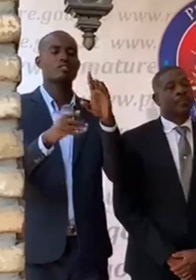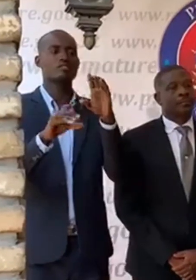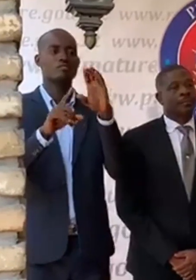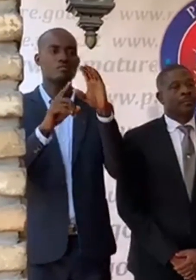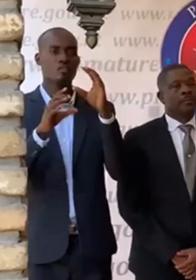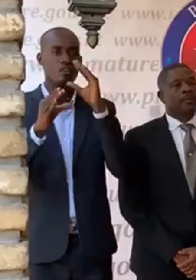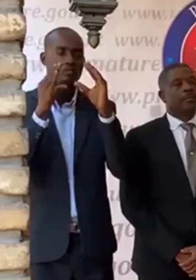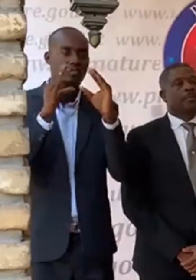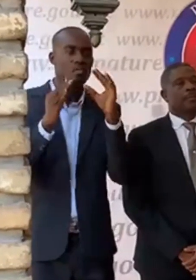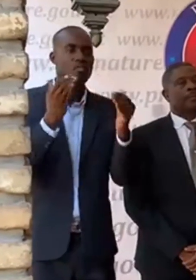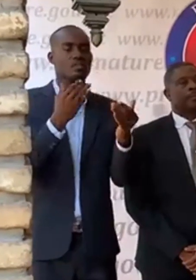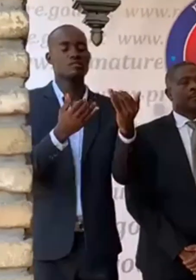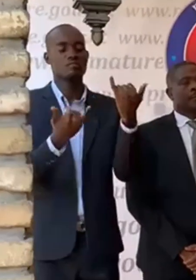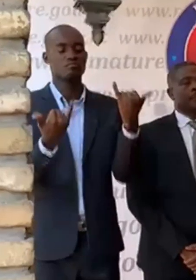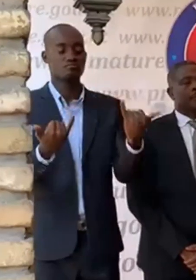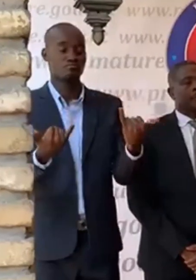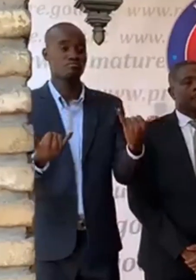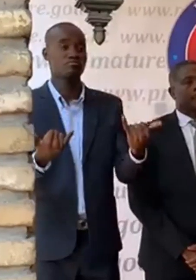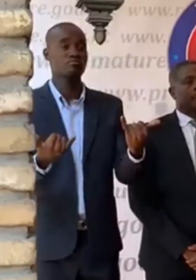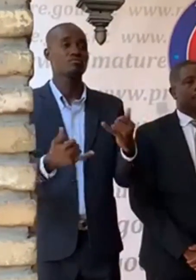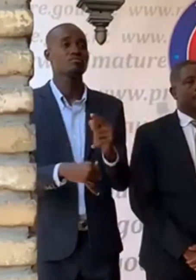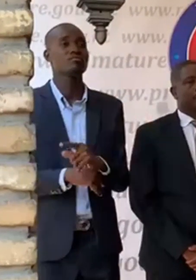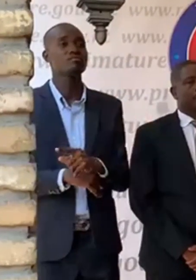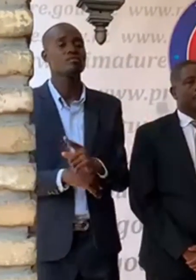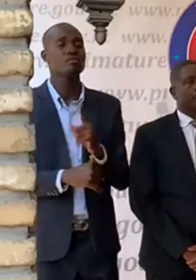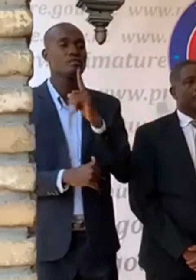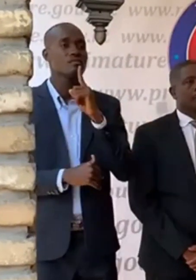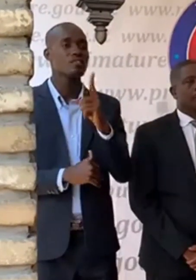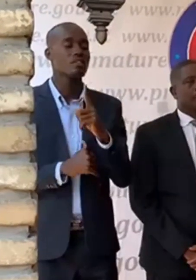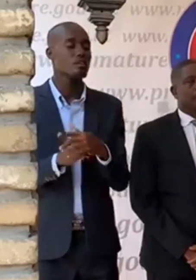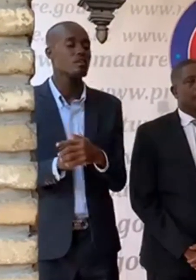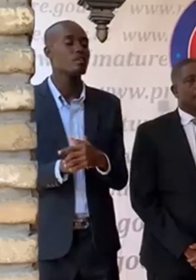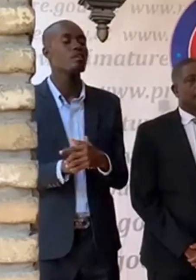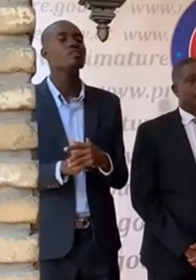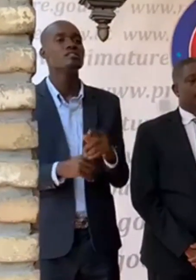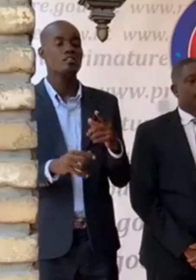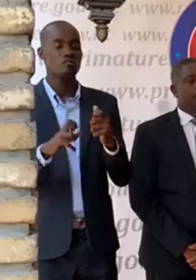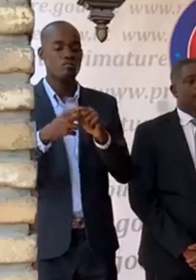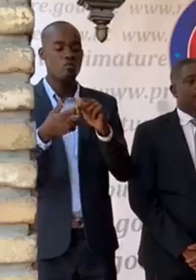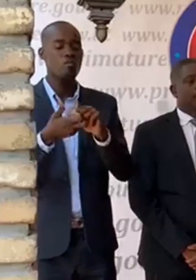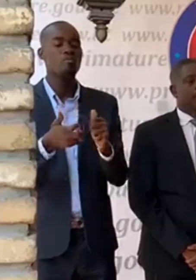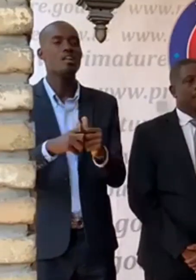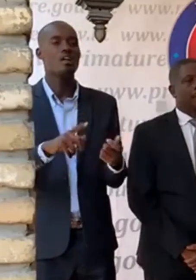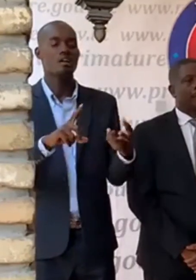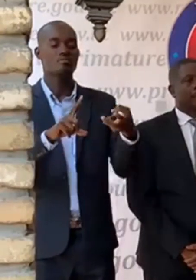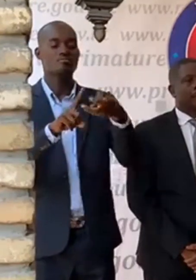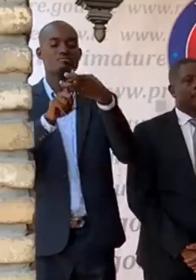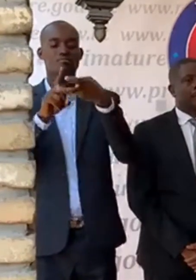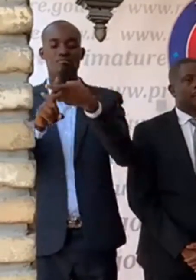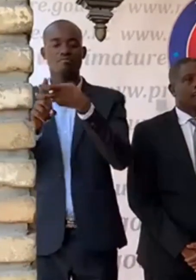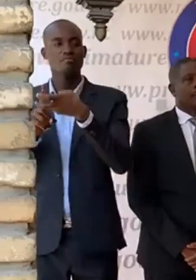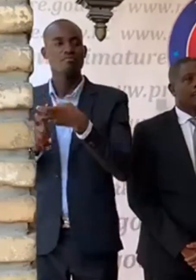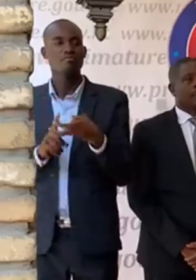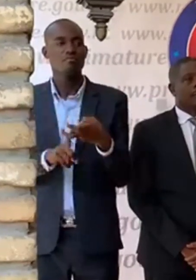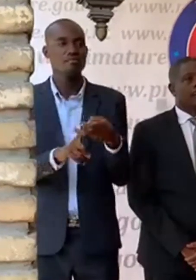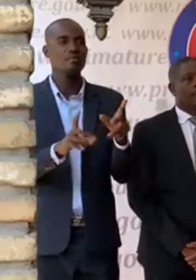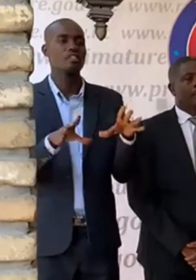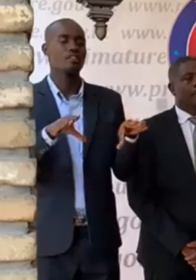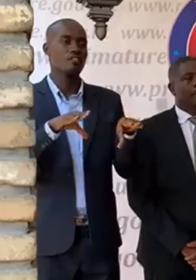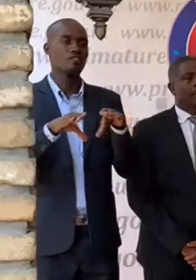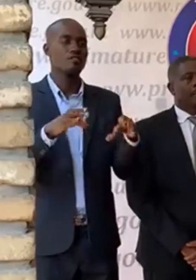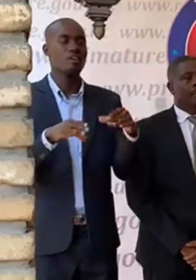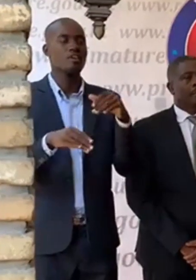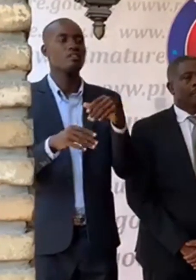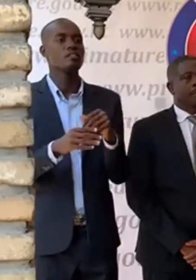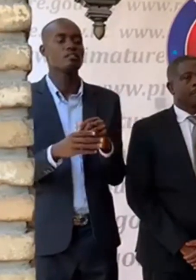d'après en insérié sous pouvoir. Premier ministre son moun qui vraiment incapable, son moun qui vraiment vulnérable, c'est ça y a quitté en